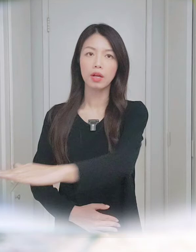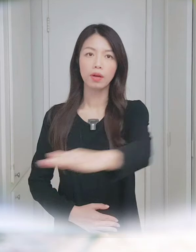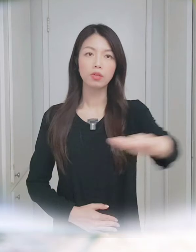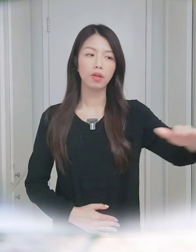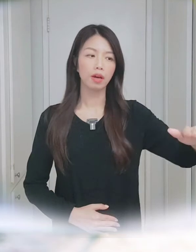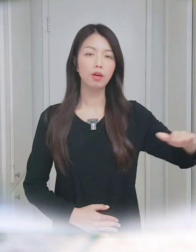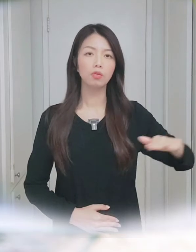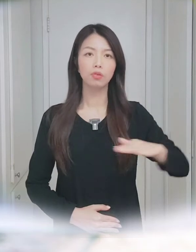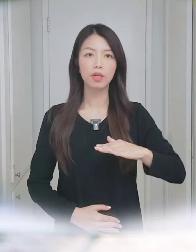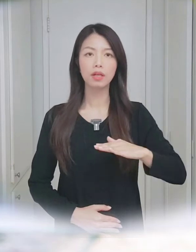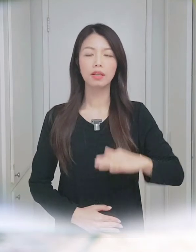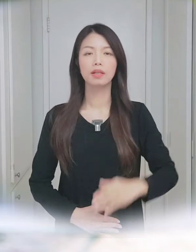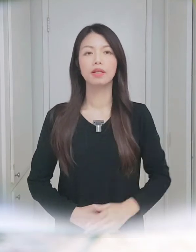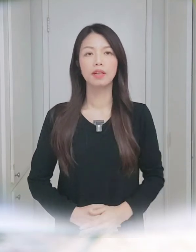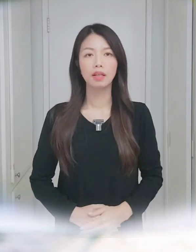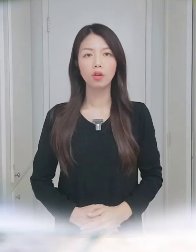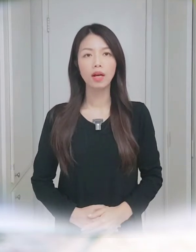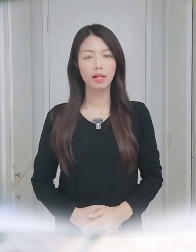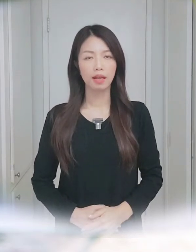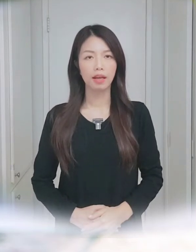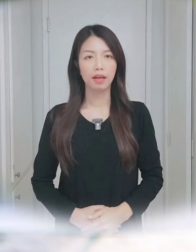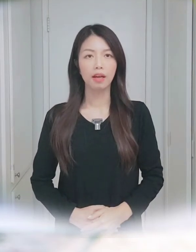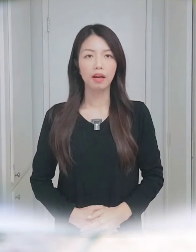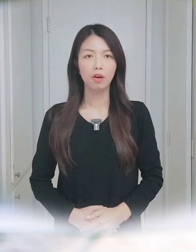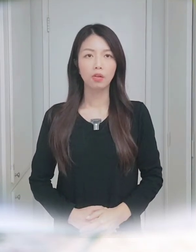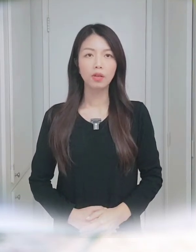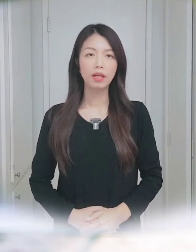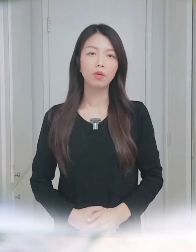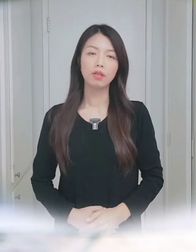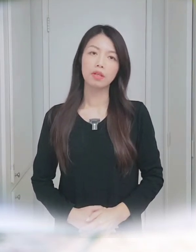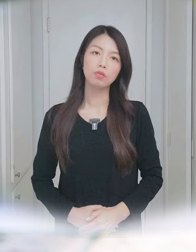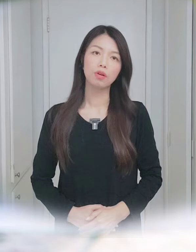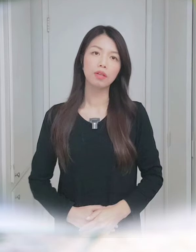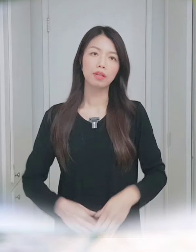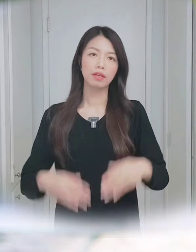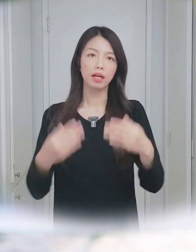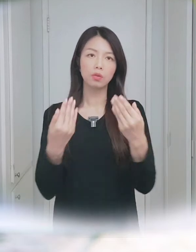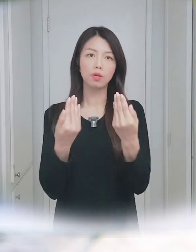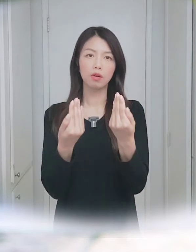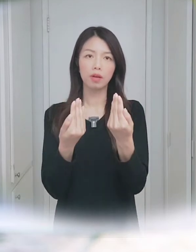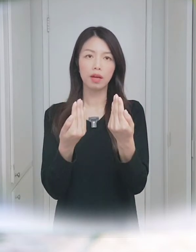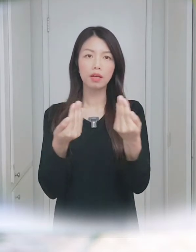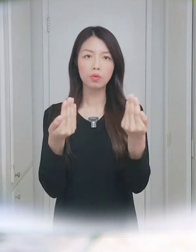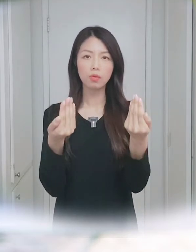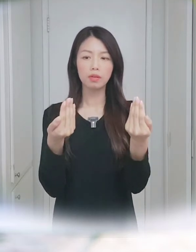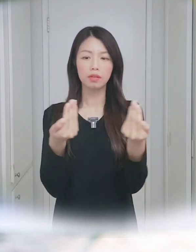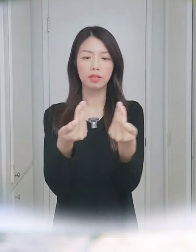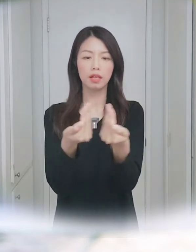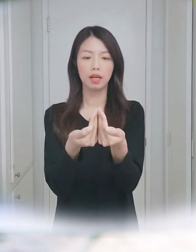포함하고 우리라고 하셔도 돼요. 우리 떠나갈 때에, 떠나다라고 한 뜻의 수어는 양손을